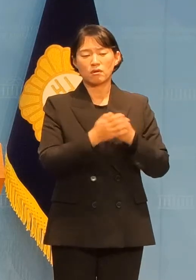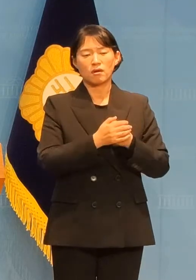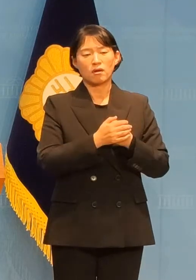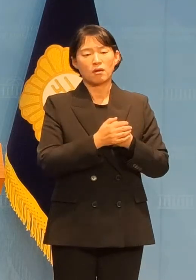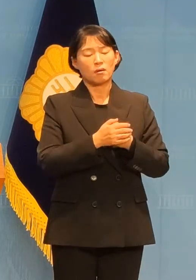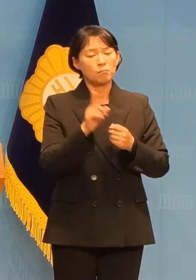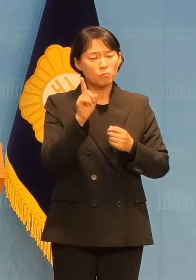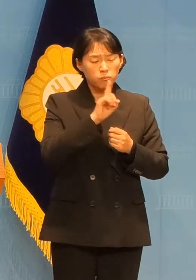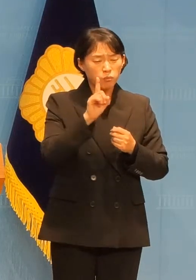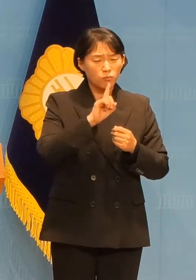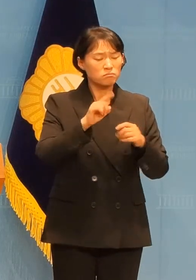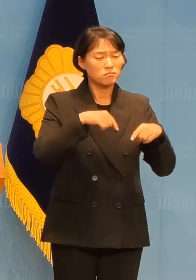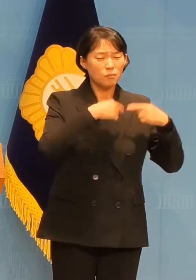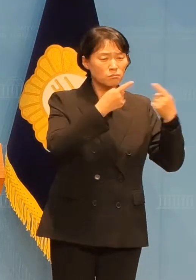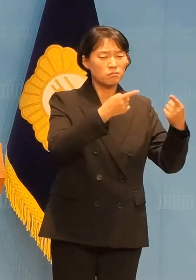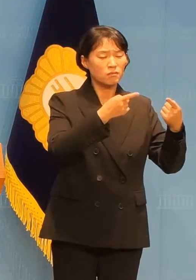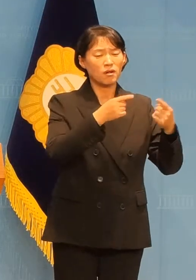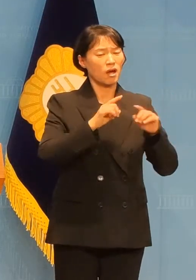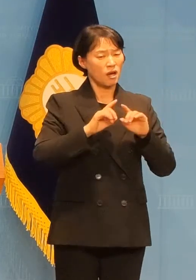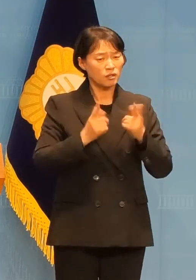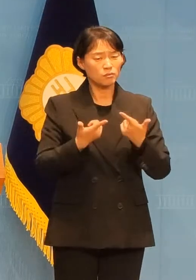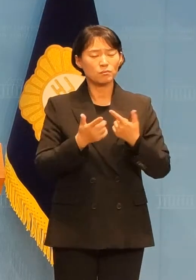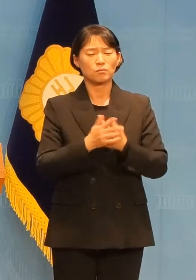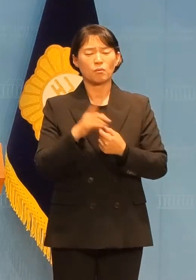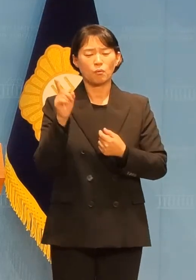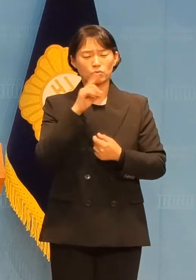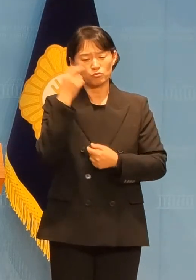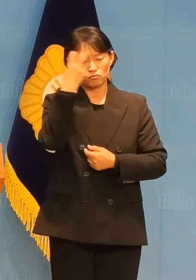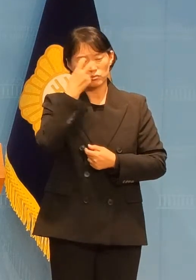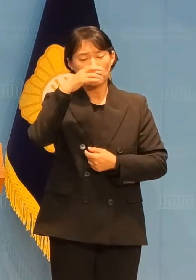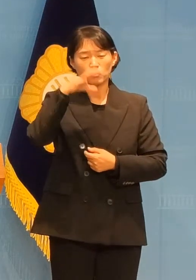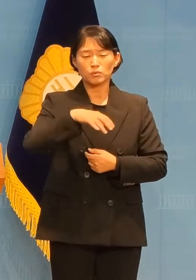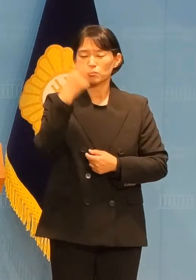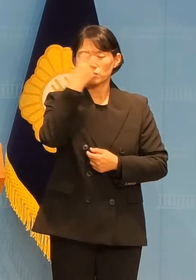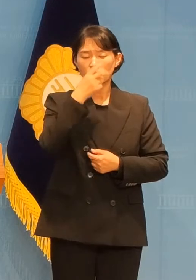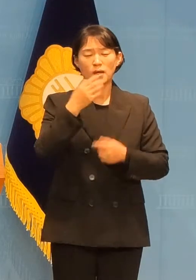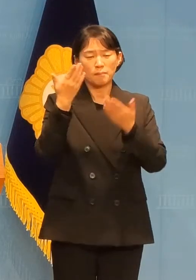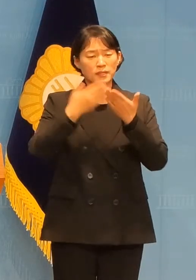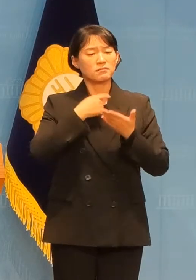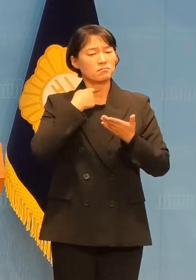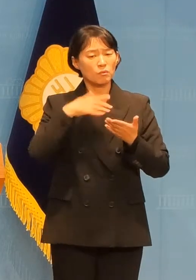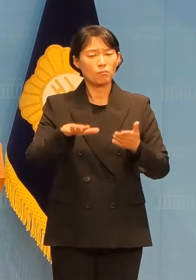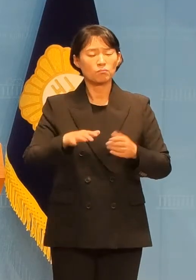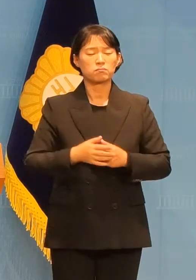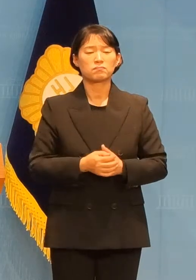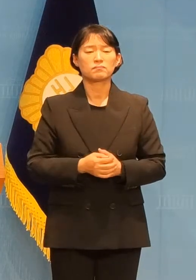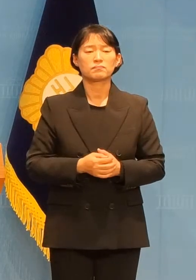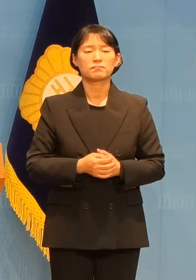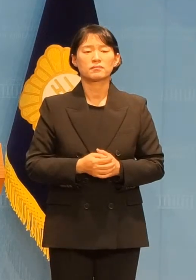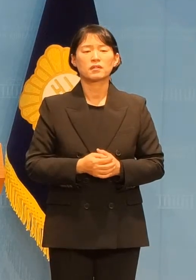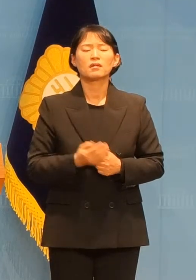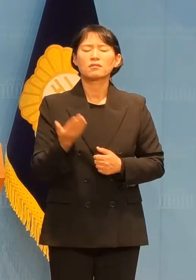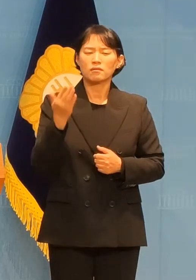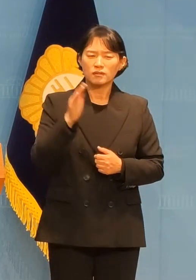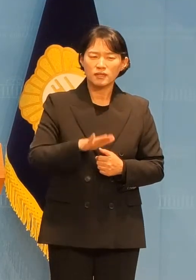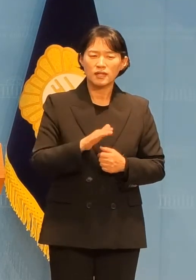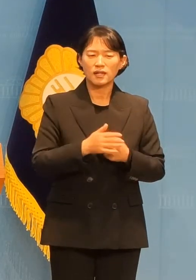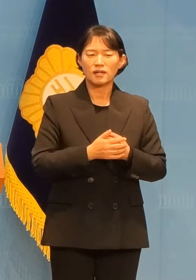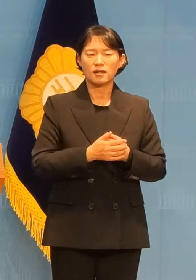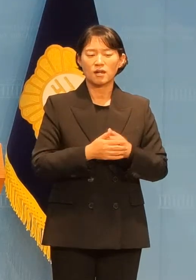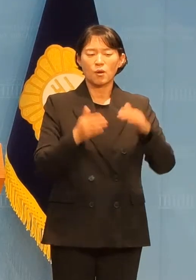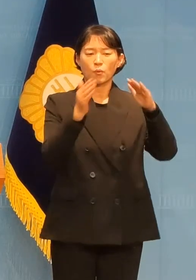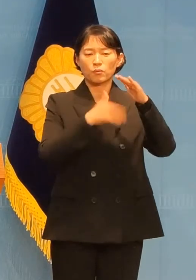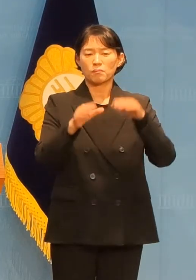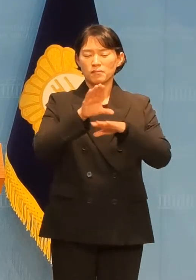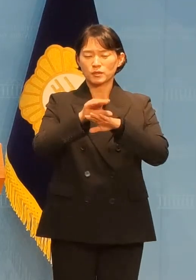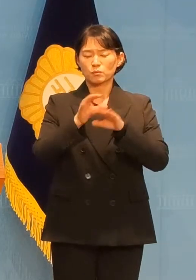참고인도 피의자도 아니며 어떠한 수사기관의 조사도 받은 사실이 없습니다. 그럼에도 공영방송을